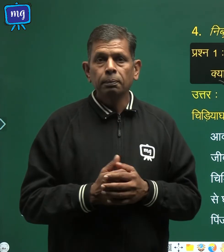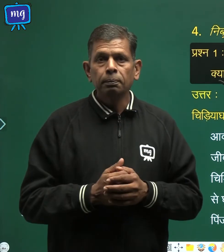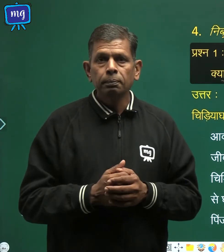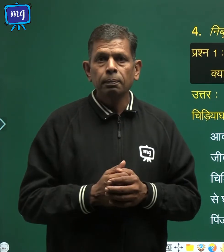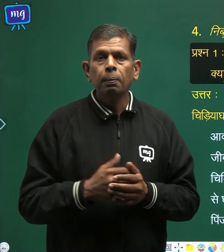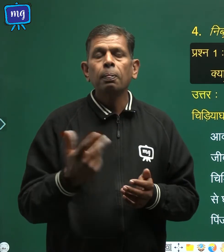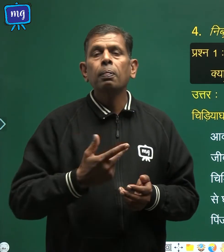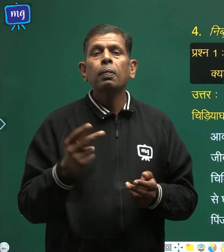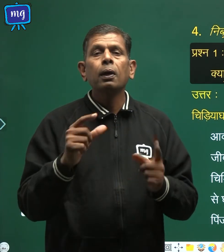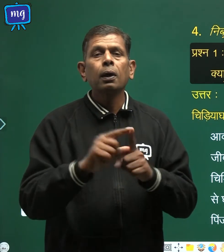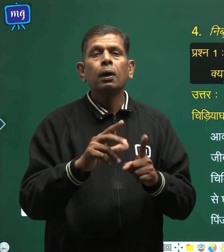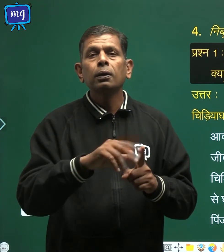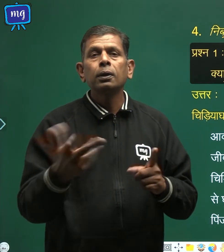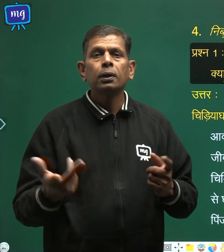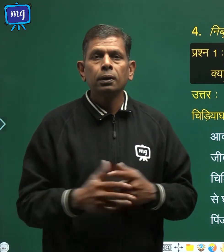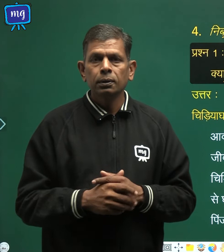क्या अंतर है?